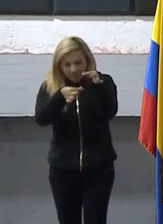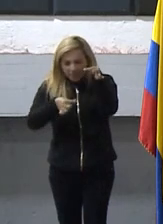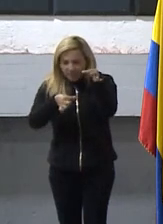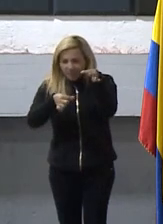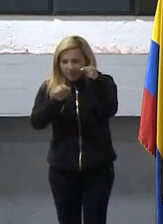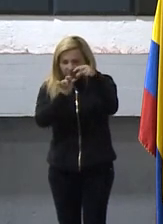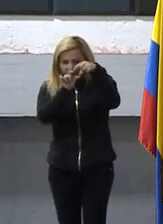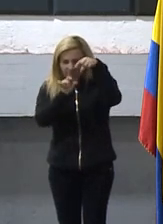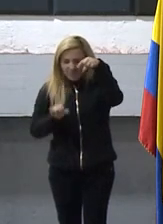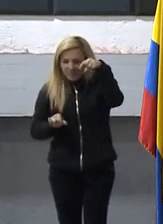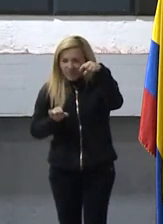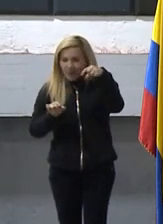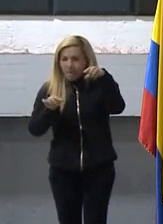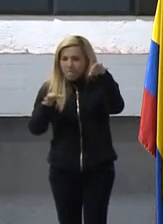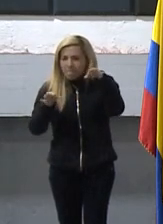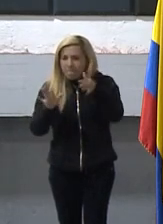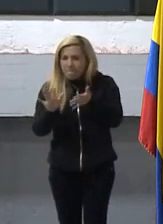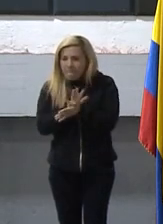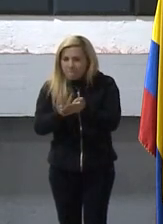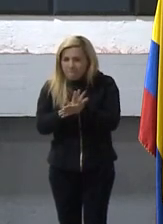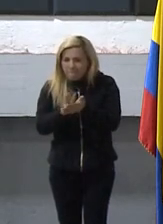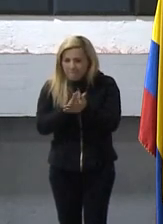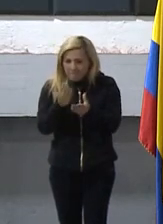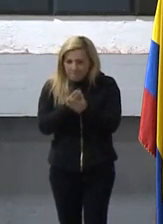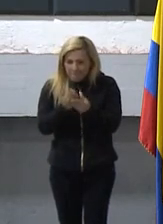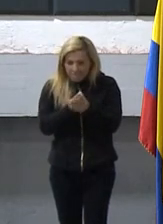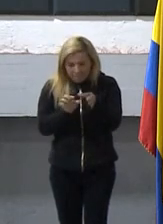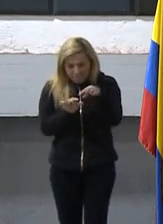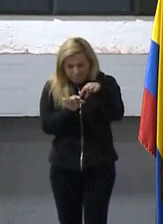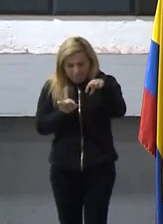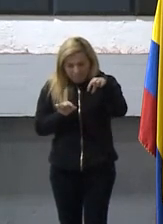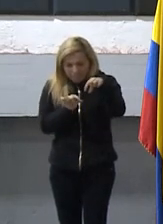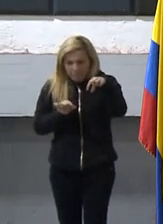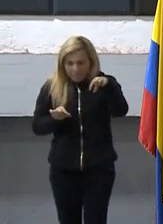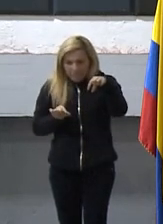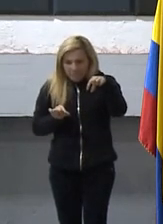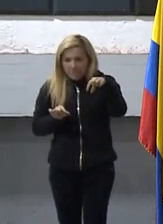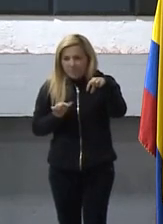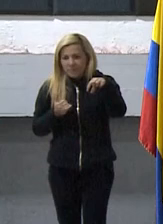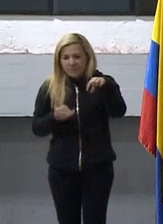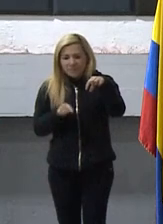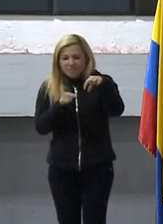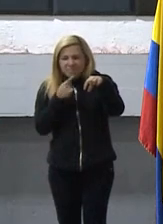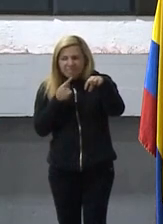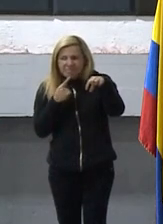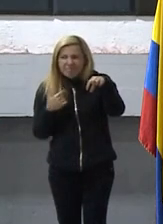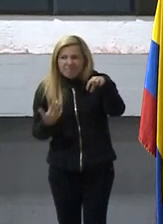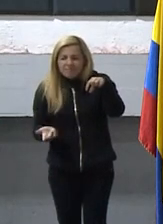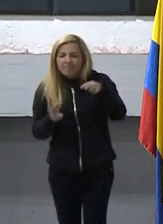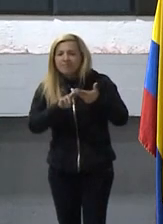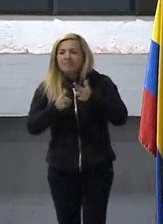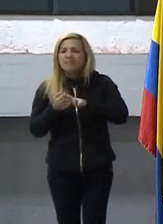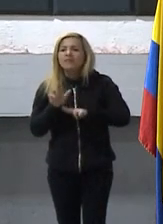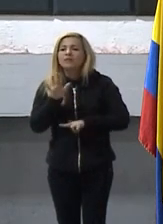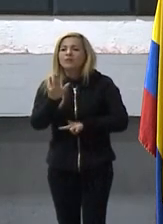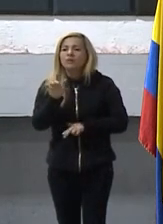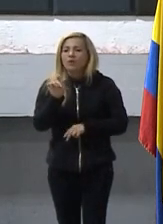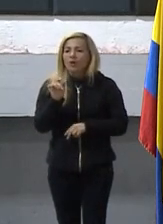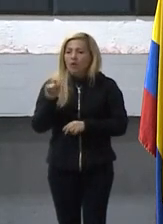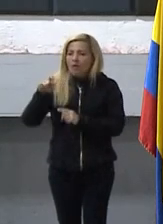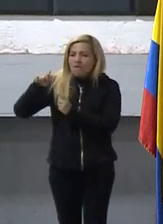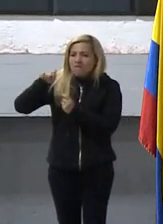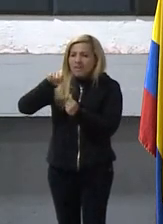va de la mano con lo que les va a informar el subdirector de bienestar universitario sobre el obsequio de los